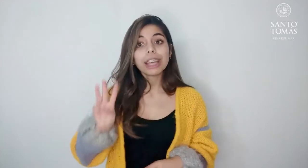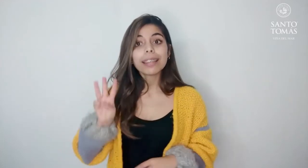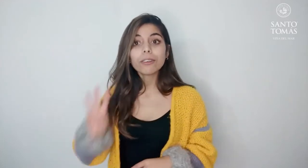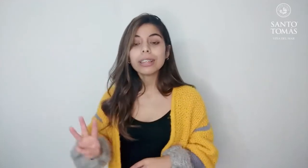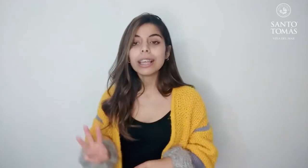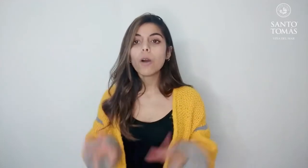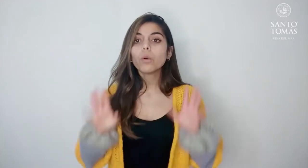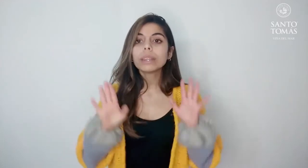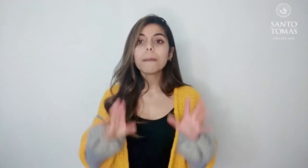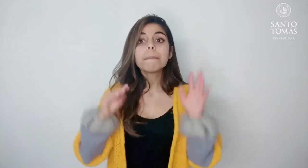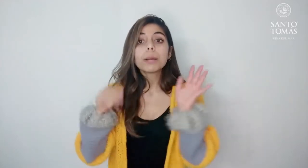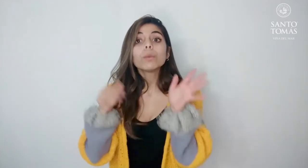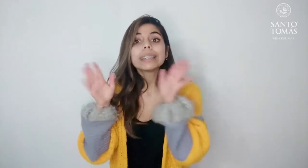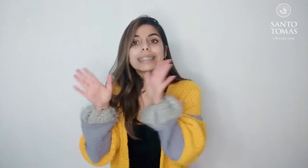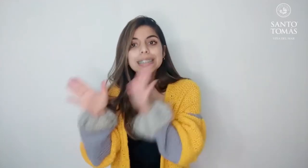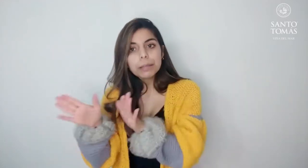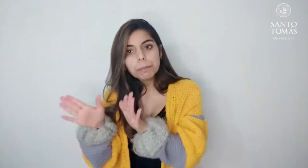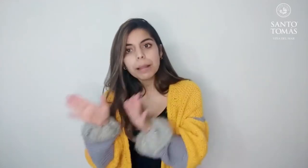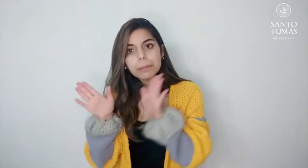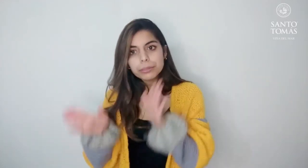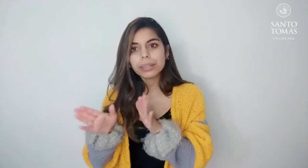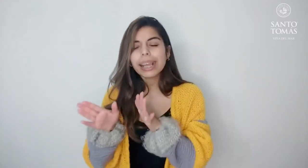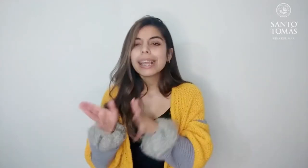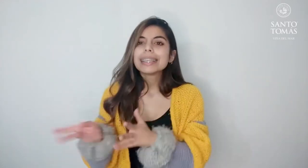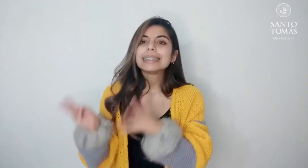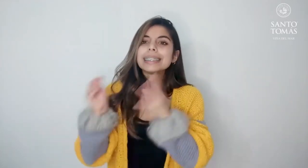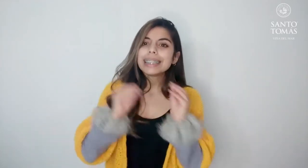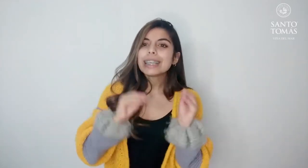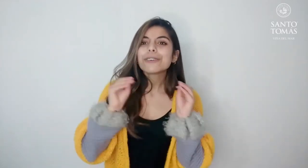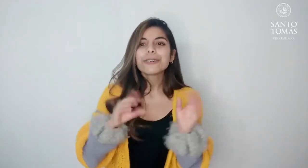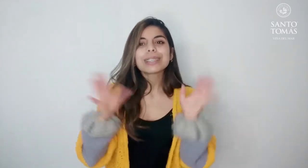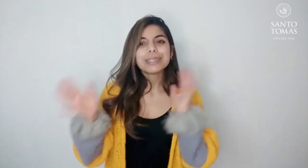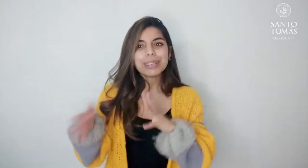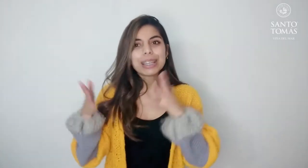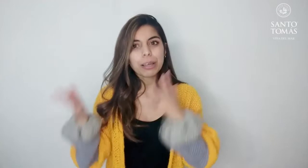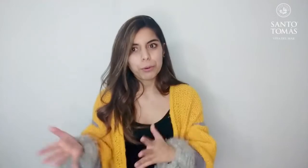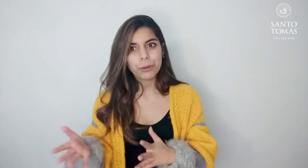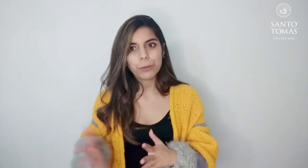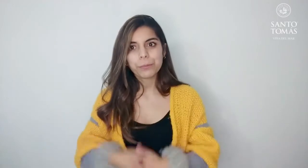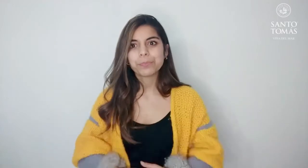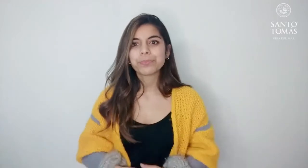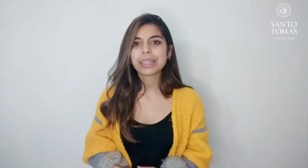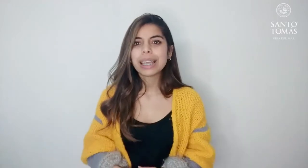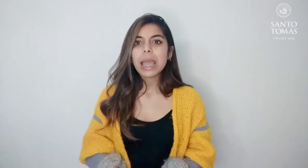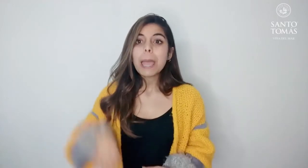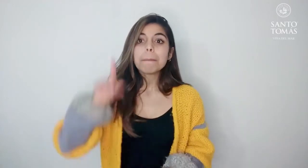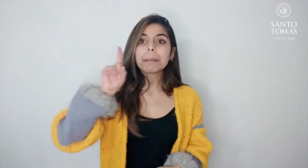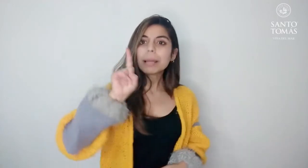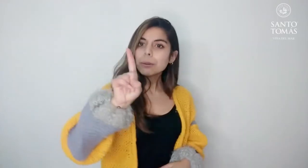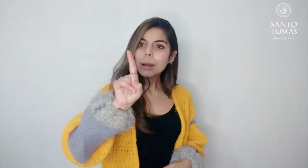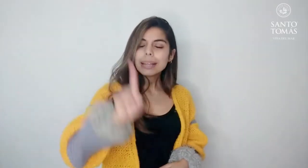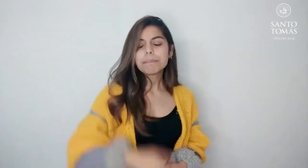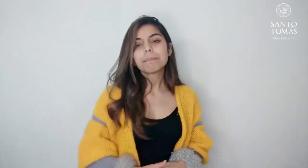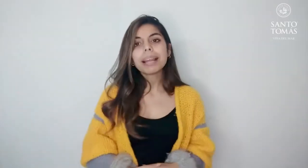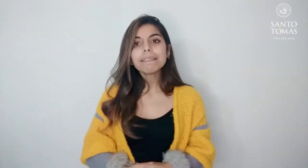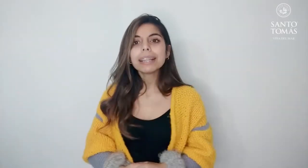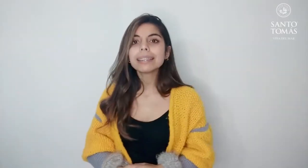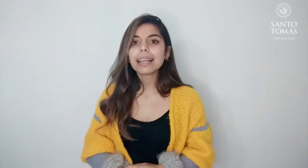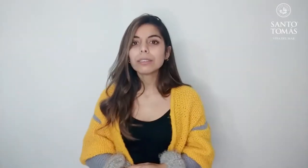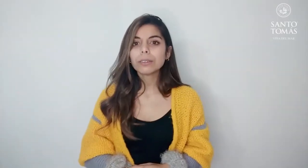dar hoy día, ustedes pregunten siempre a la persona si quiere o no recibir este apoyo. En primer lugar, van a ver entrando